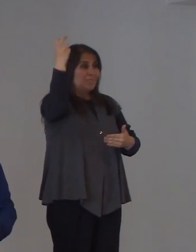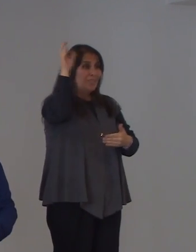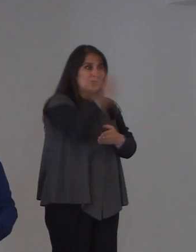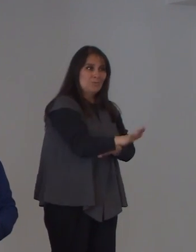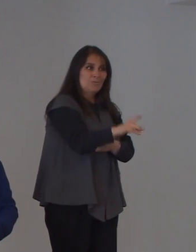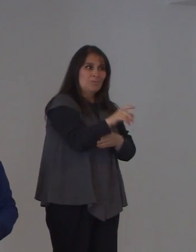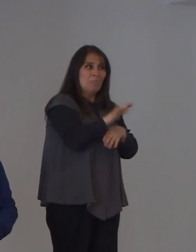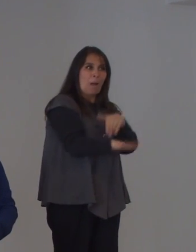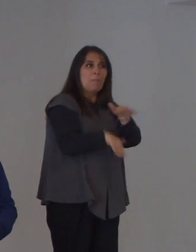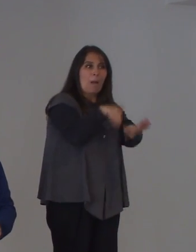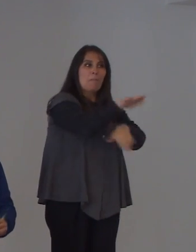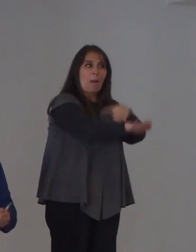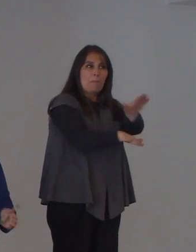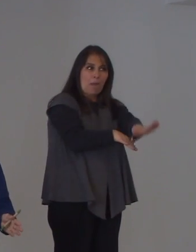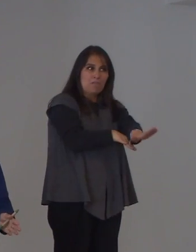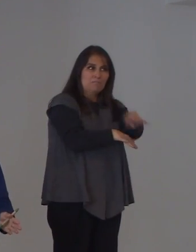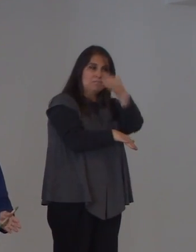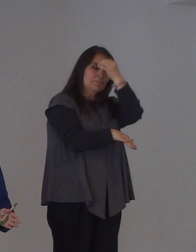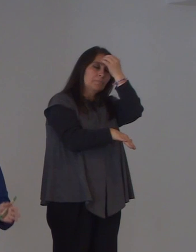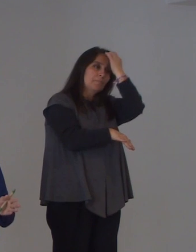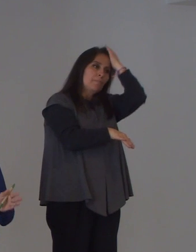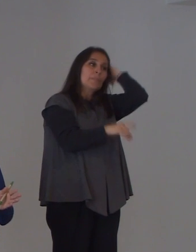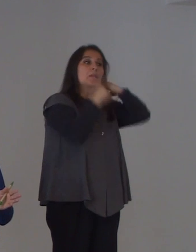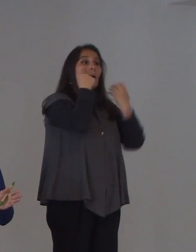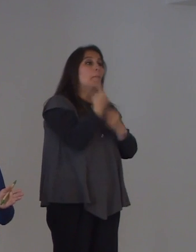etc. Entonces, esta es